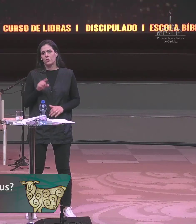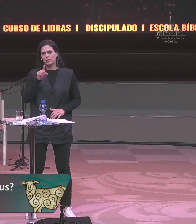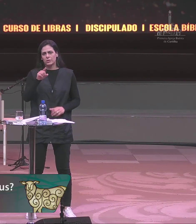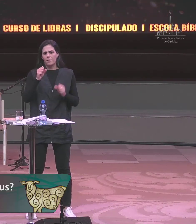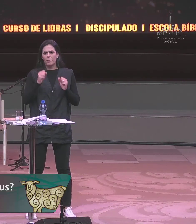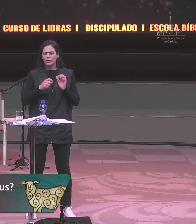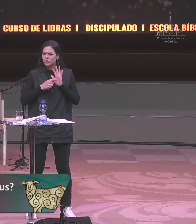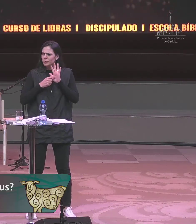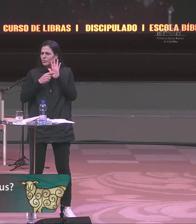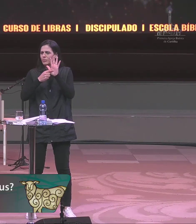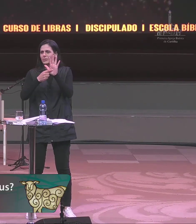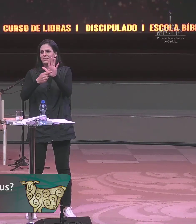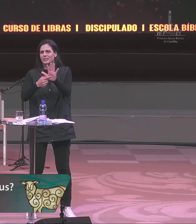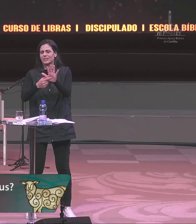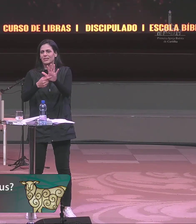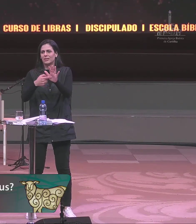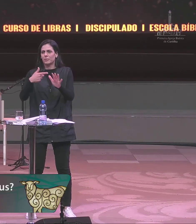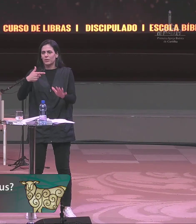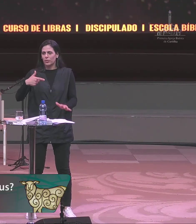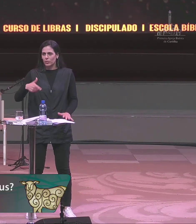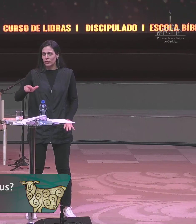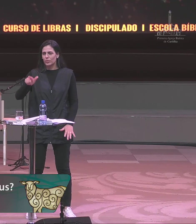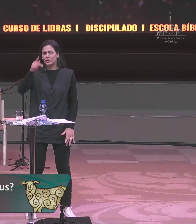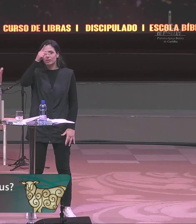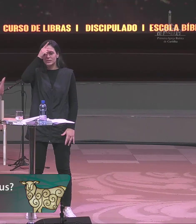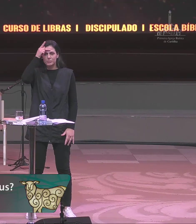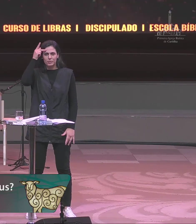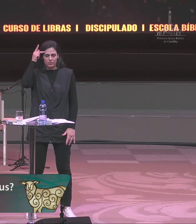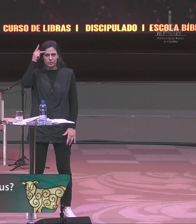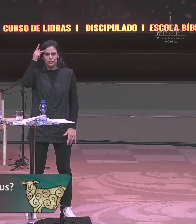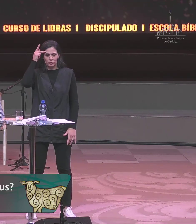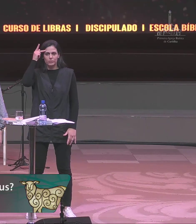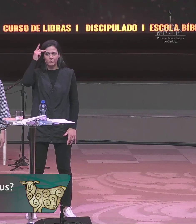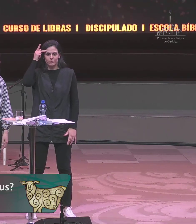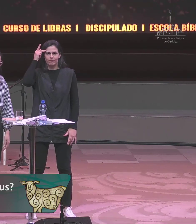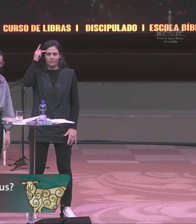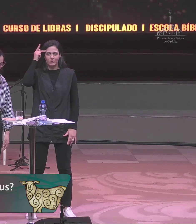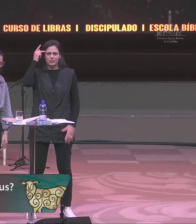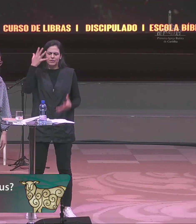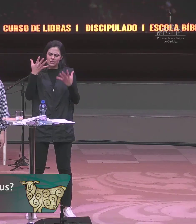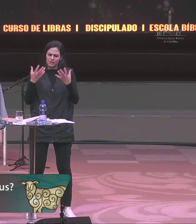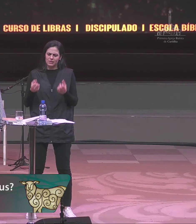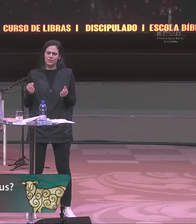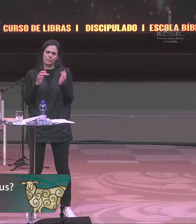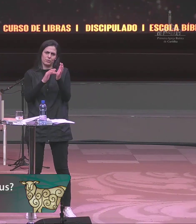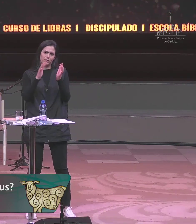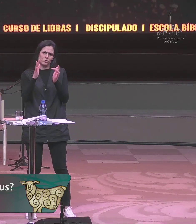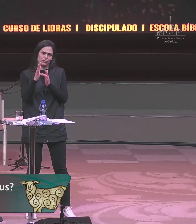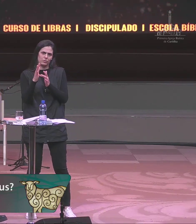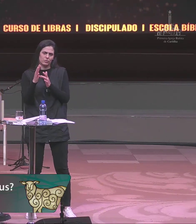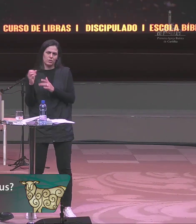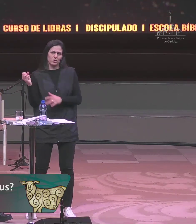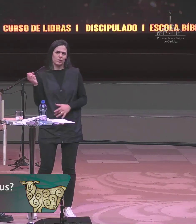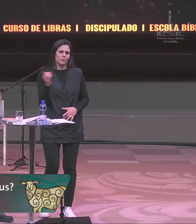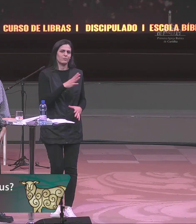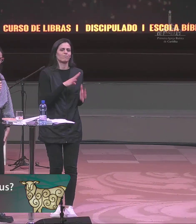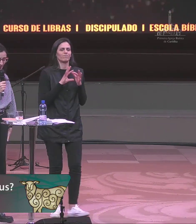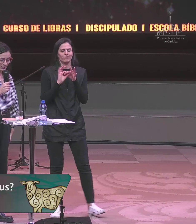Ele que tem o controle. Não somos mais nós mesmos que vivemos, é Ele que vive através de nós.